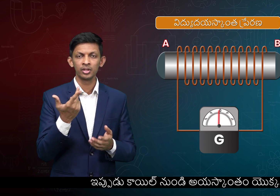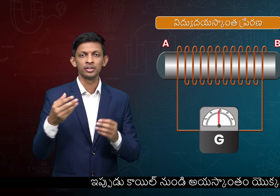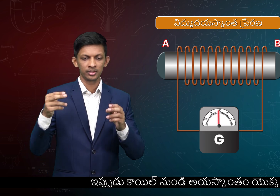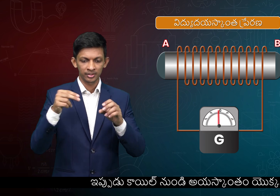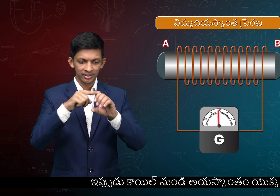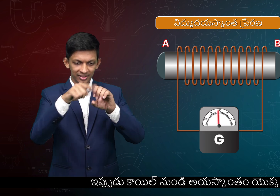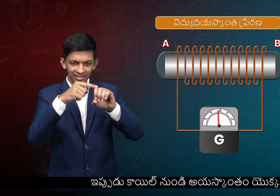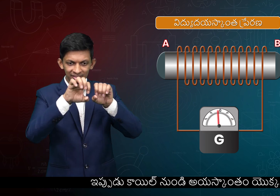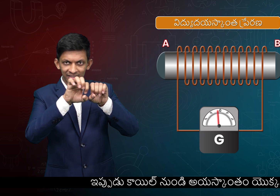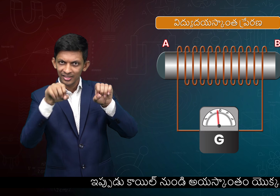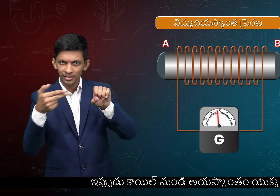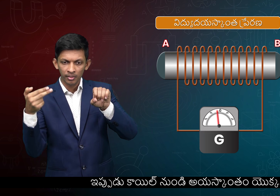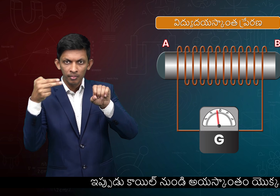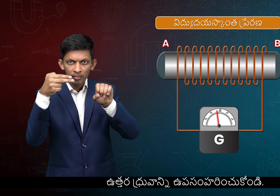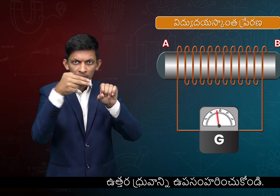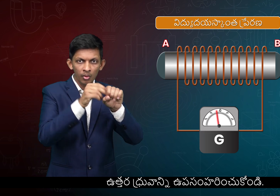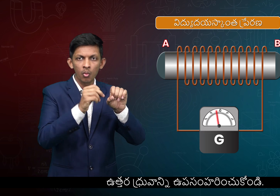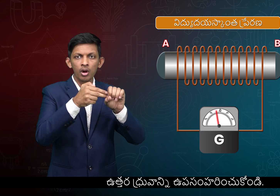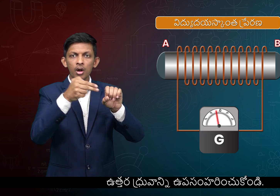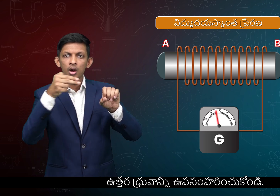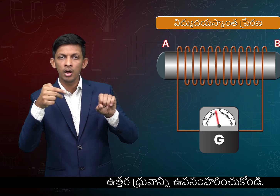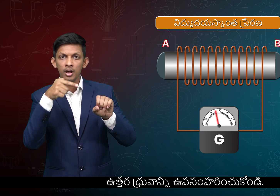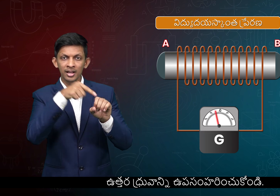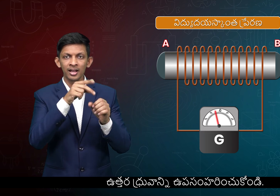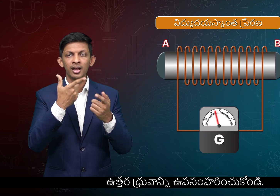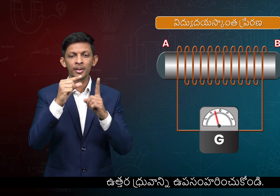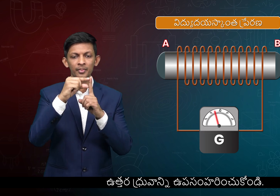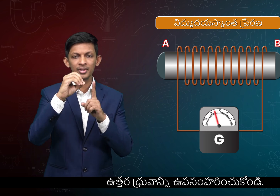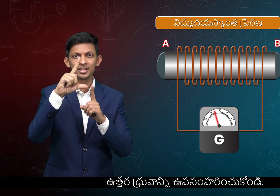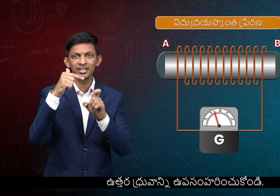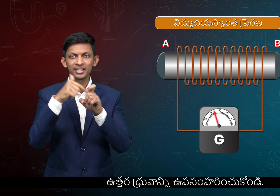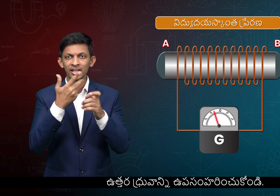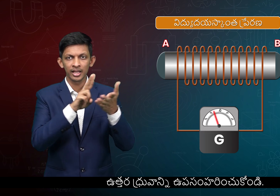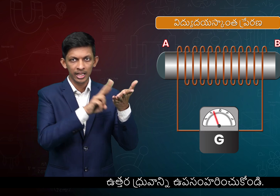నుండి అయస్కాంతం యొక్క ఉత్తర ధ్రువాన్ని ఉపసంహరించుకోండి.